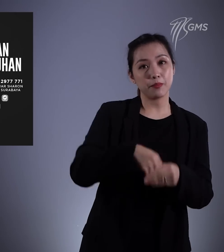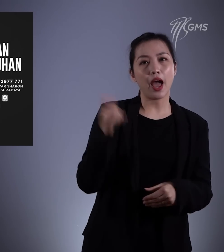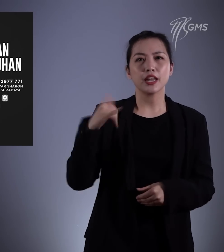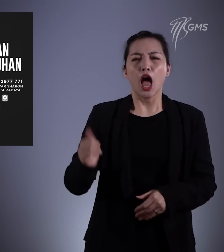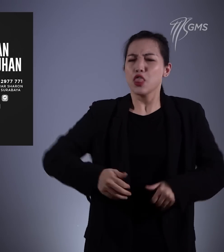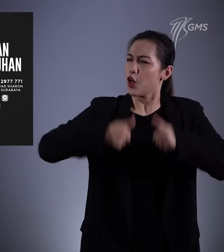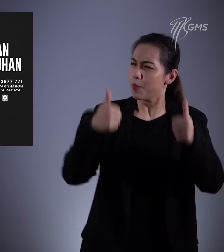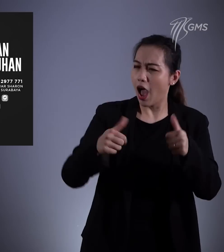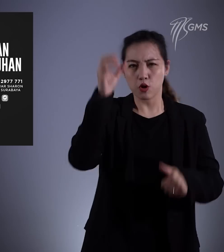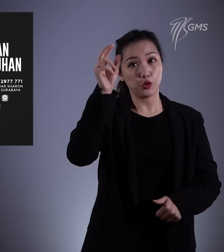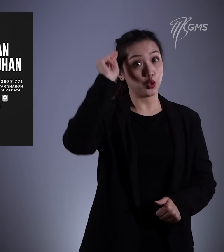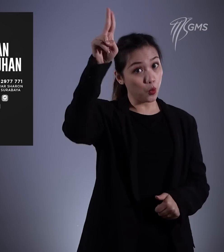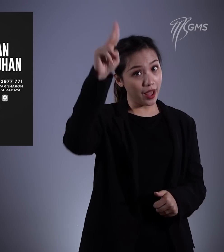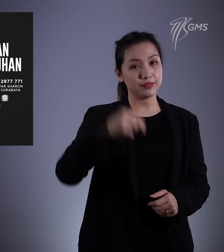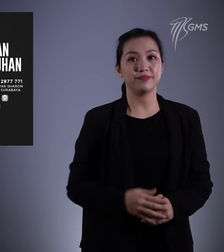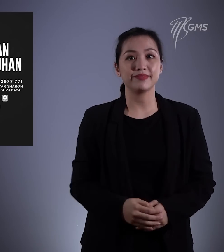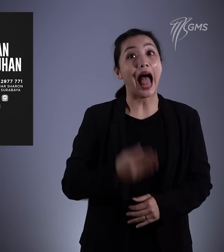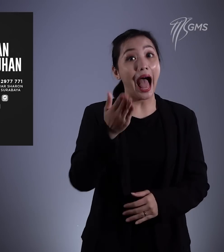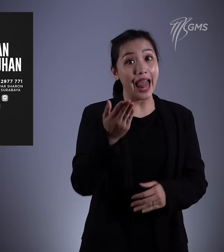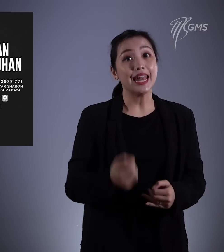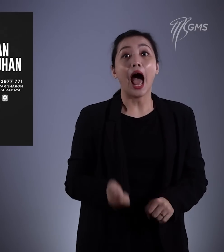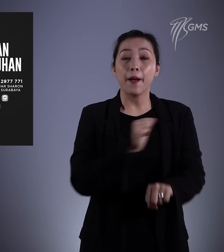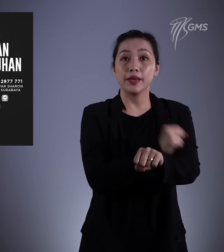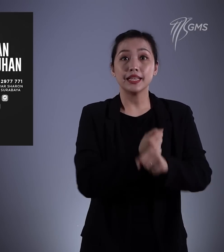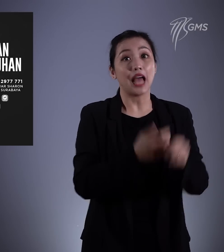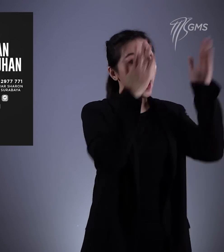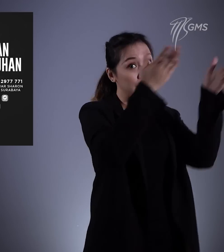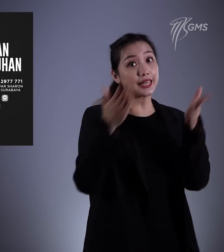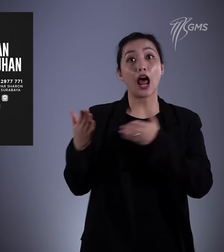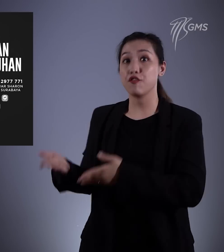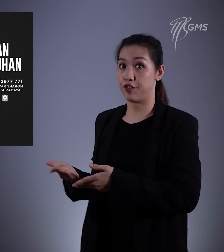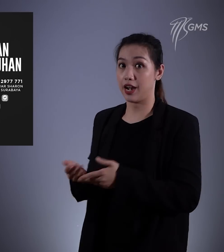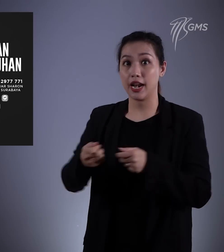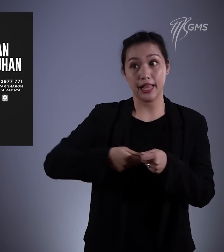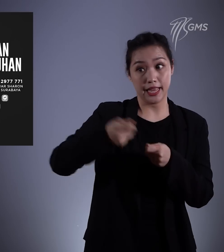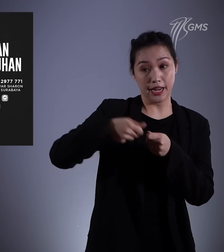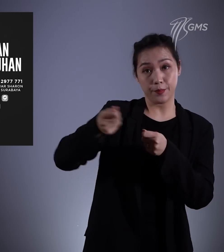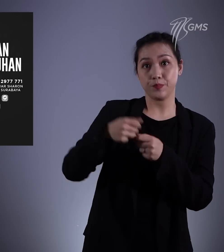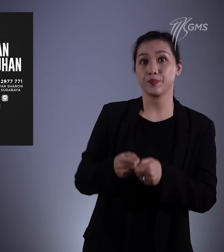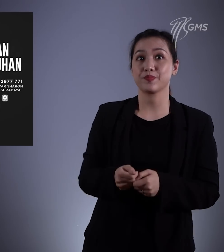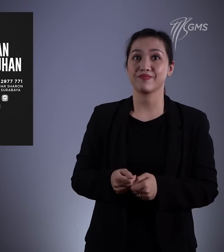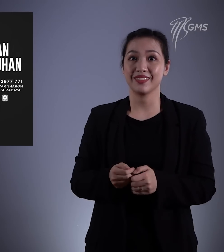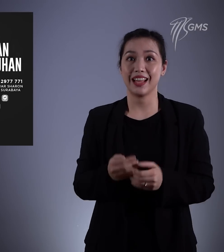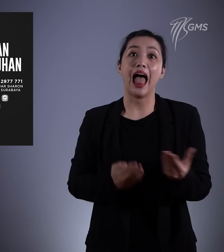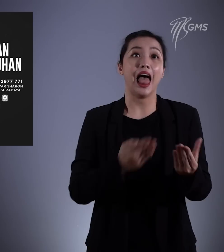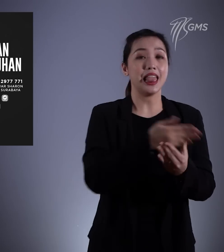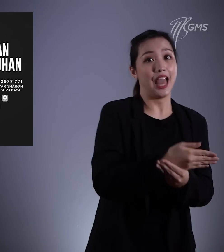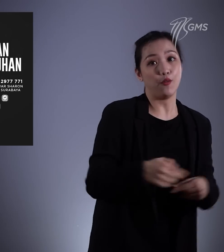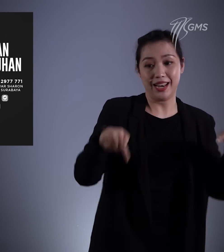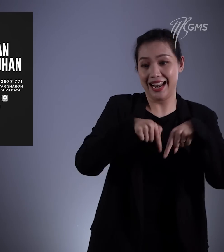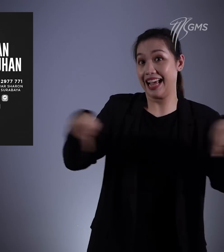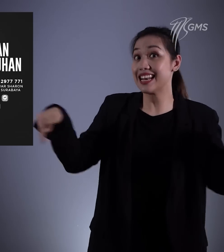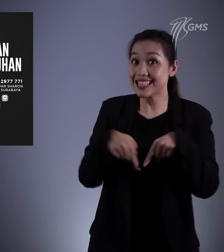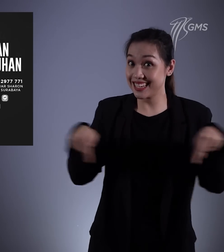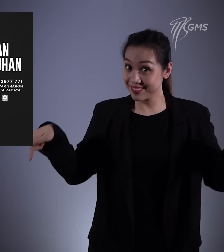Tuhan. Anda bisa melakukan persembahan ini dengan mentransfer lewat rekening yang nomornya tertera di